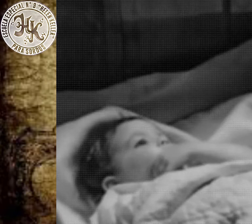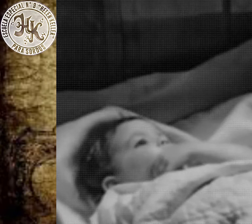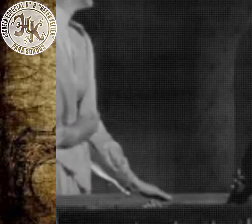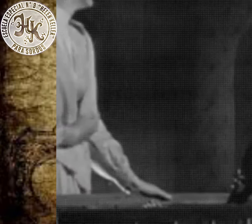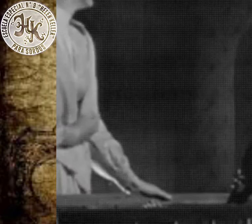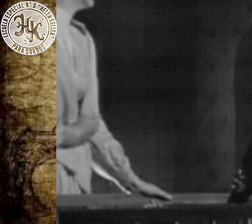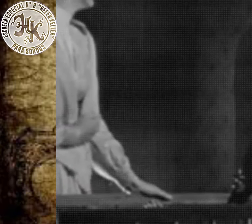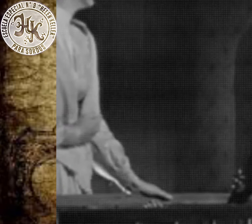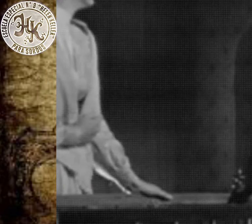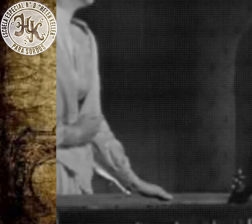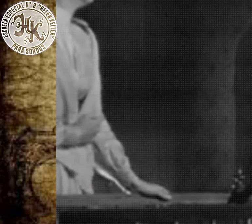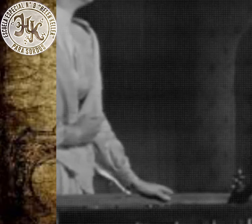Vivirá.